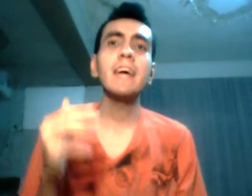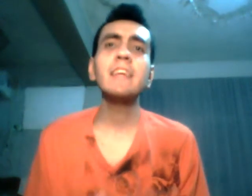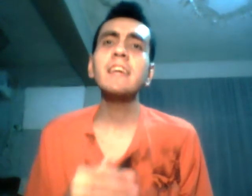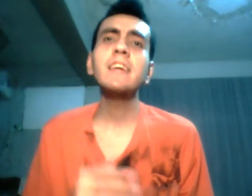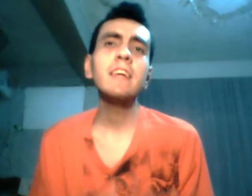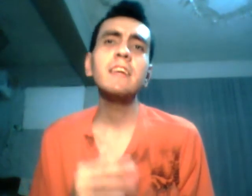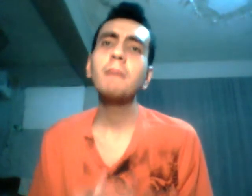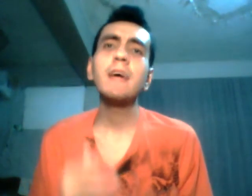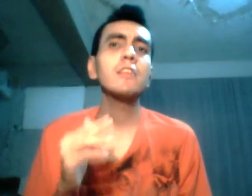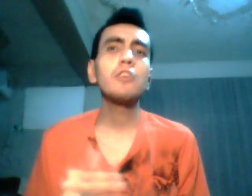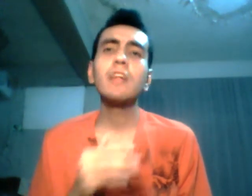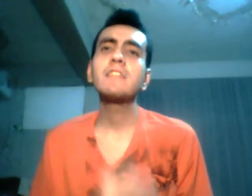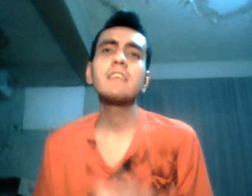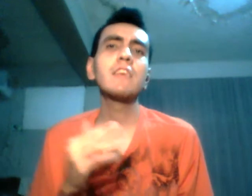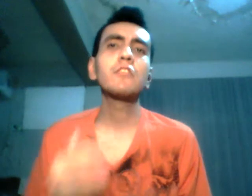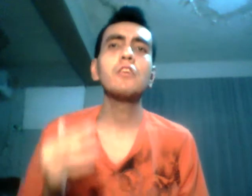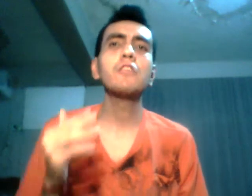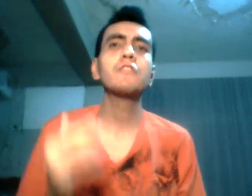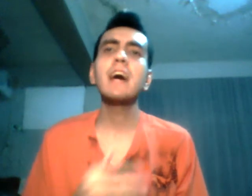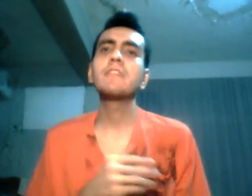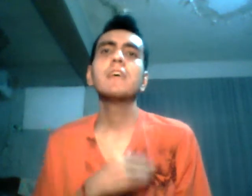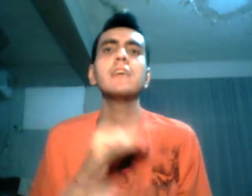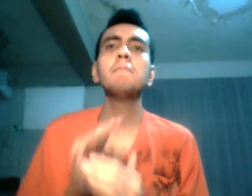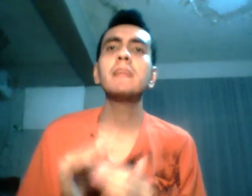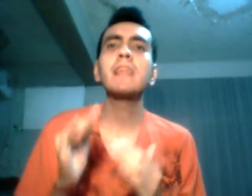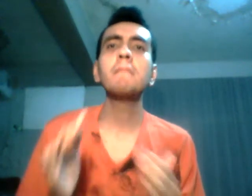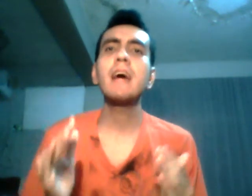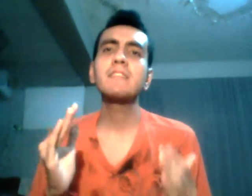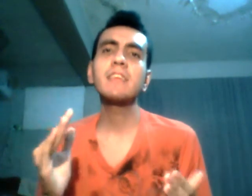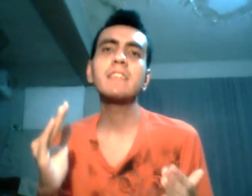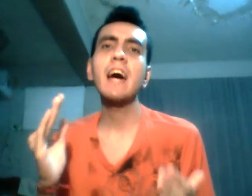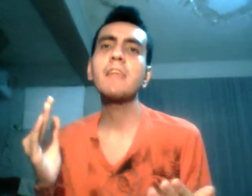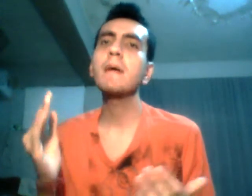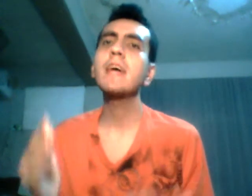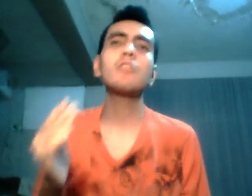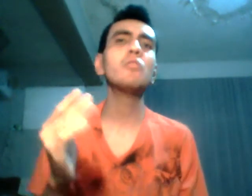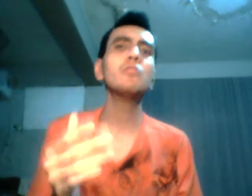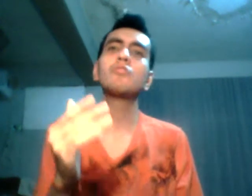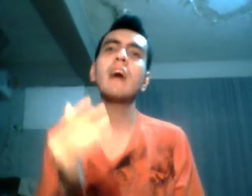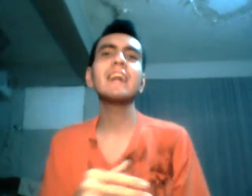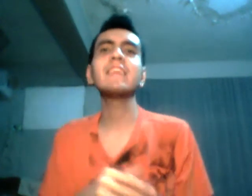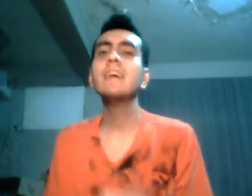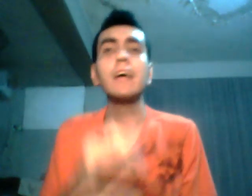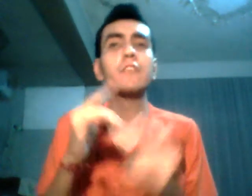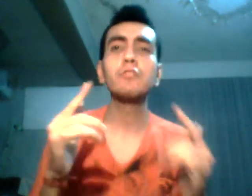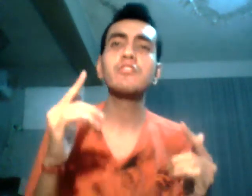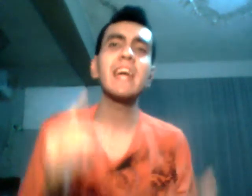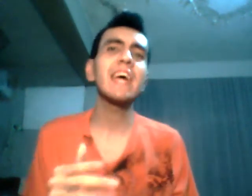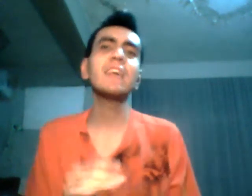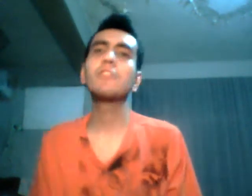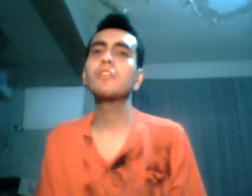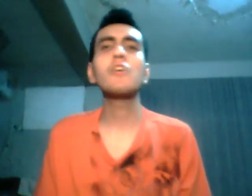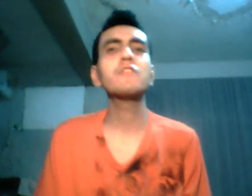ven y dime todas esas cosas. Invítame a sentarme junto a ti. Escucharé todos